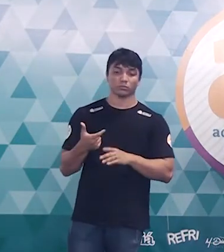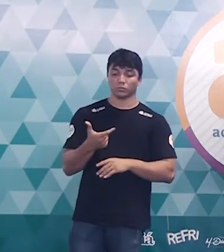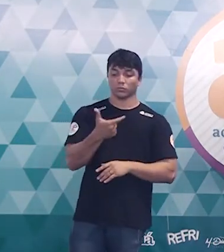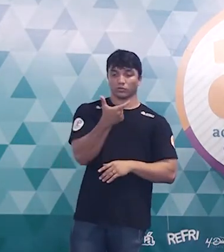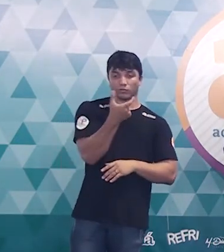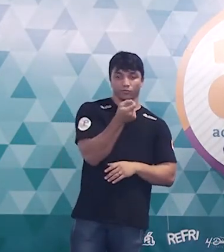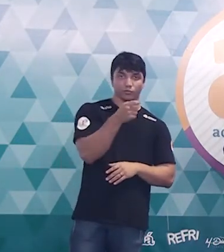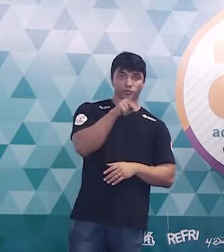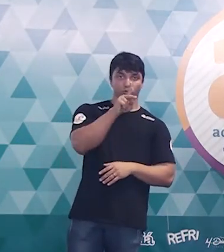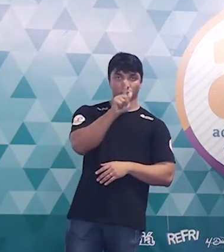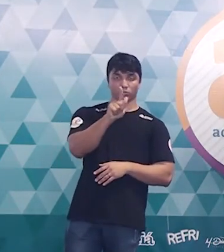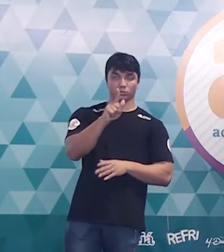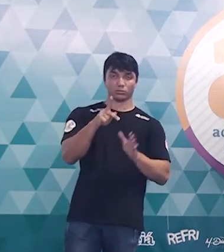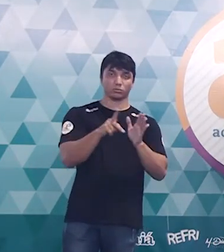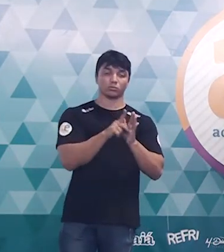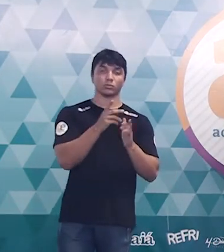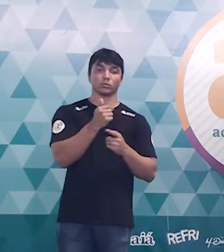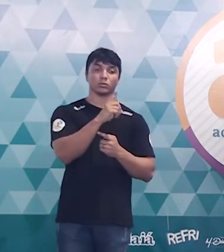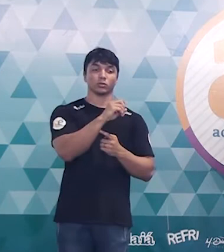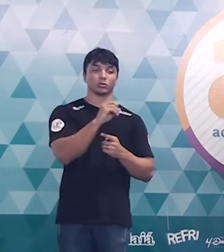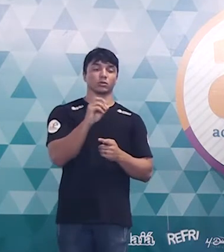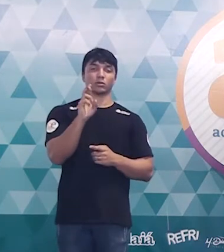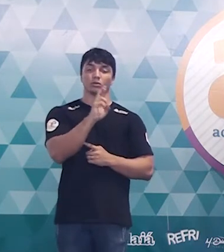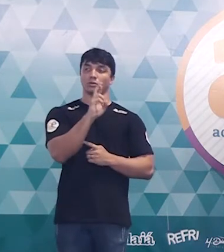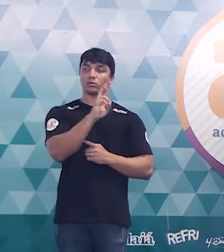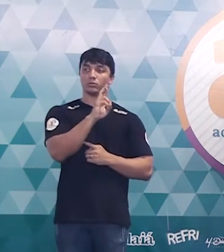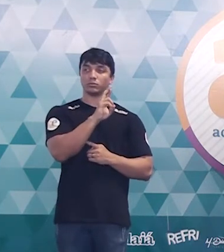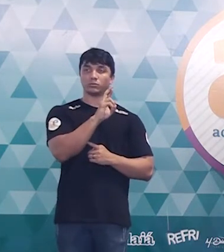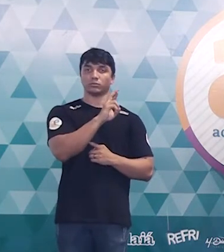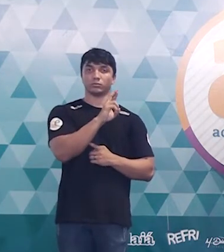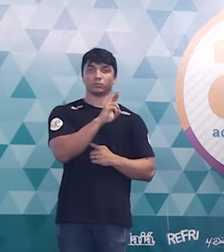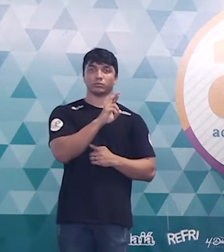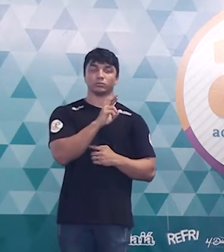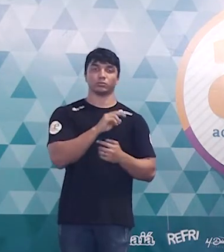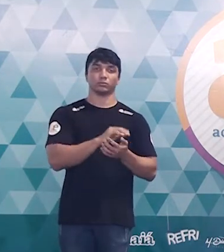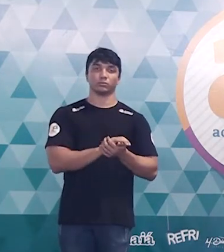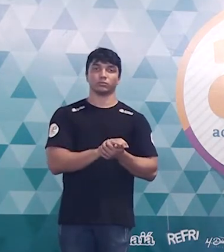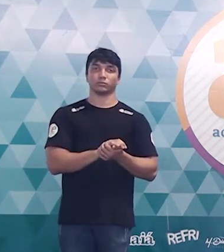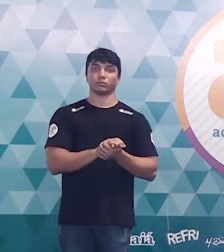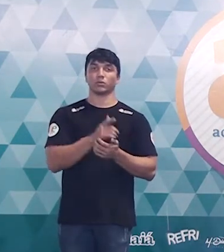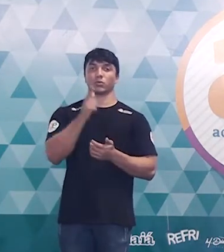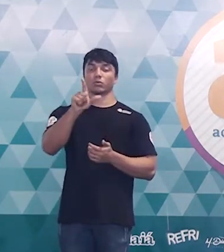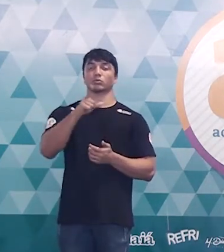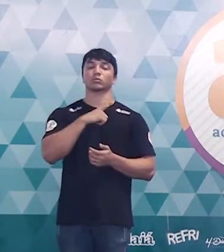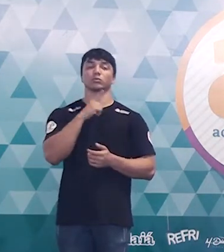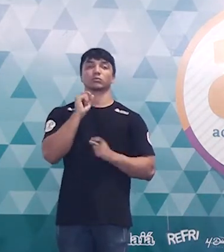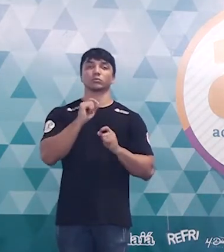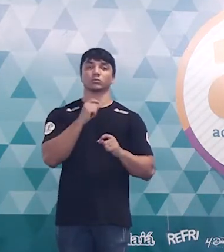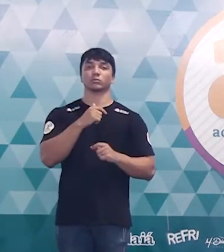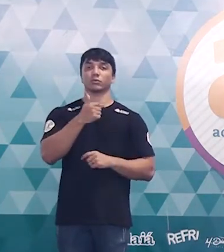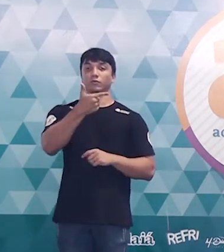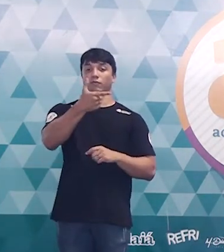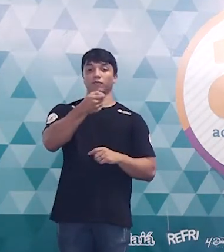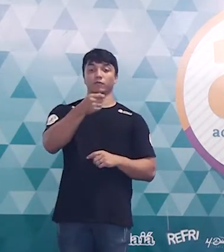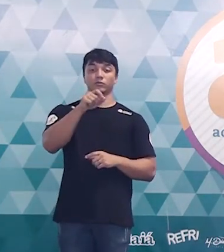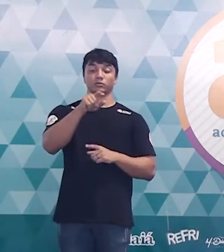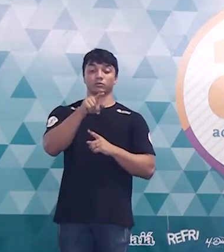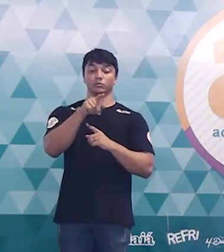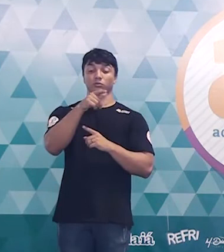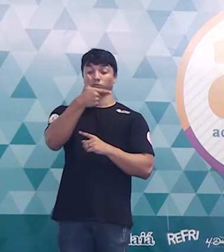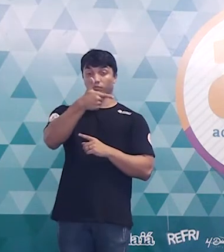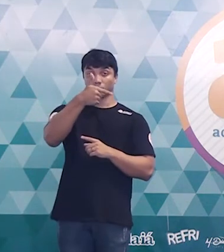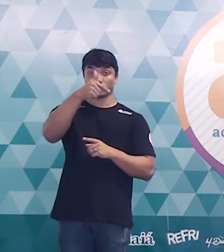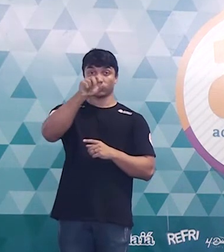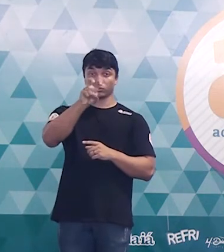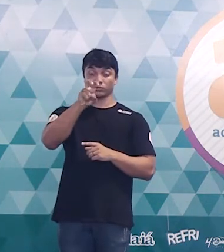20 quilos de ração por R$100. E a outra tinha lá